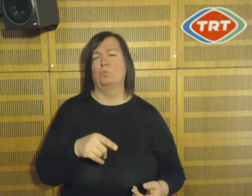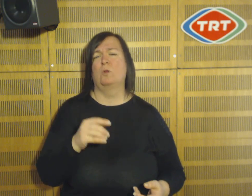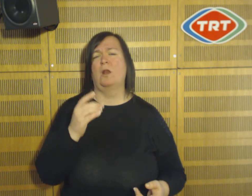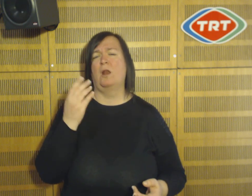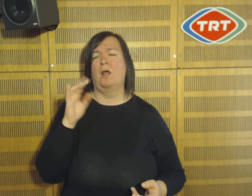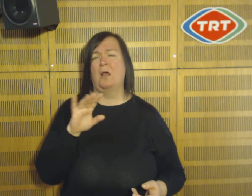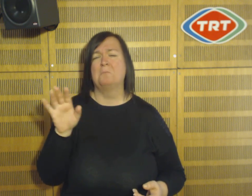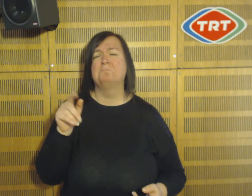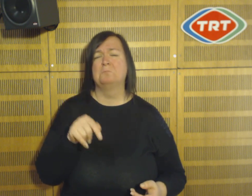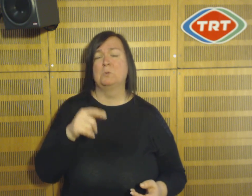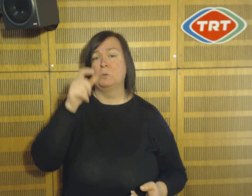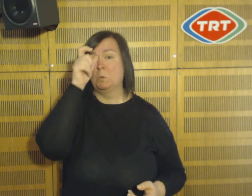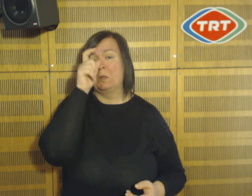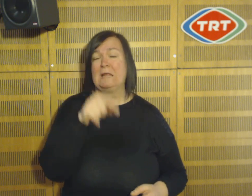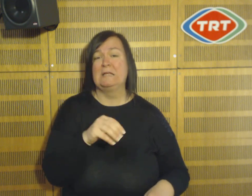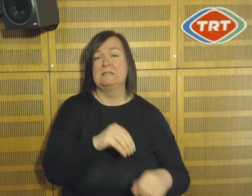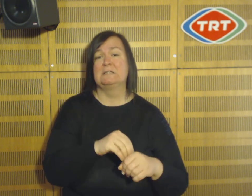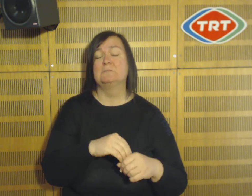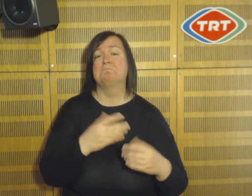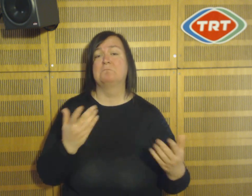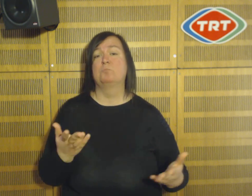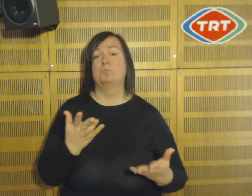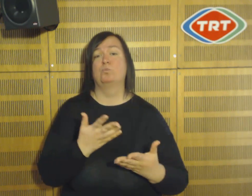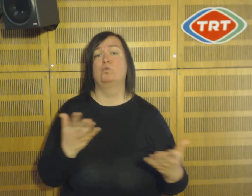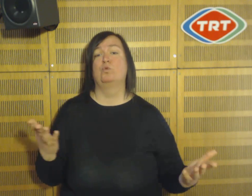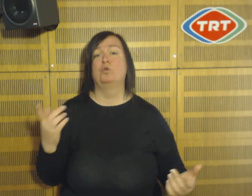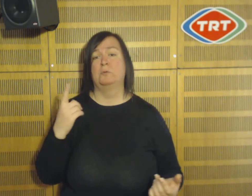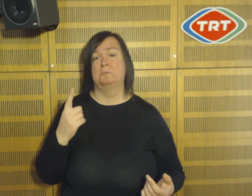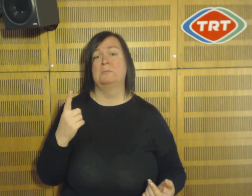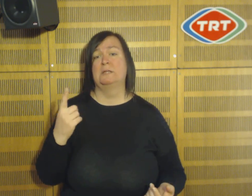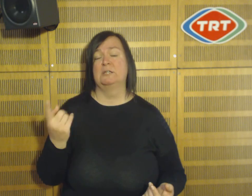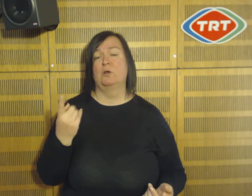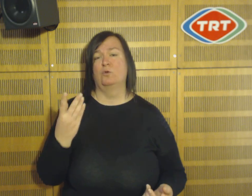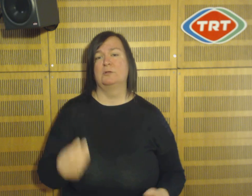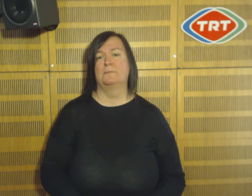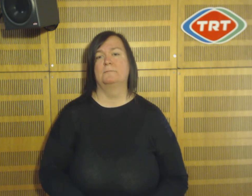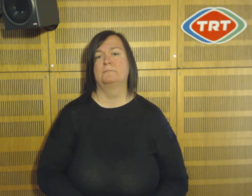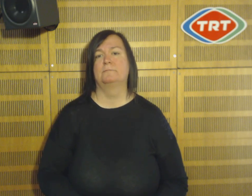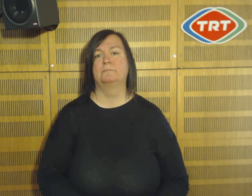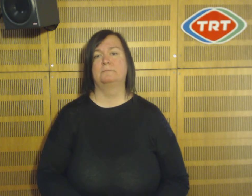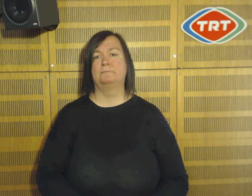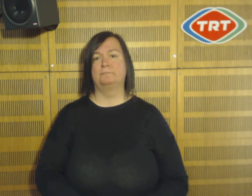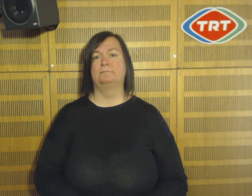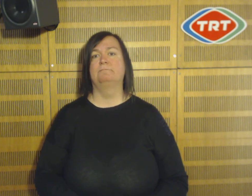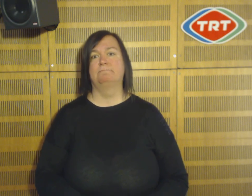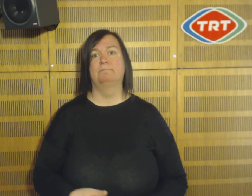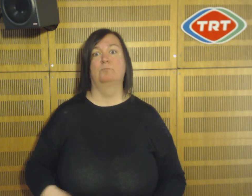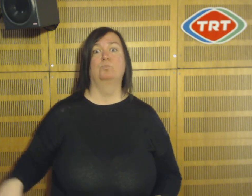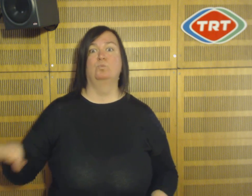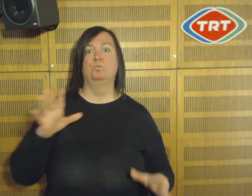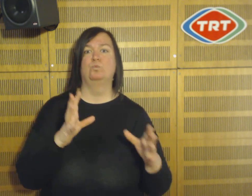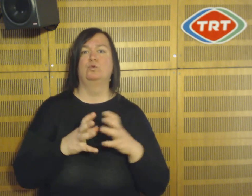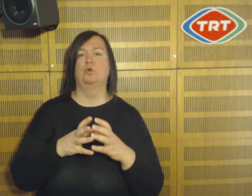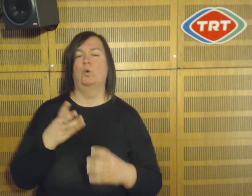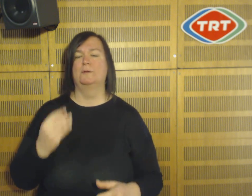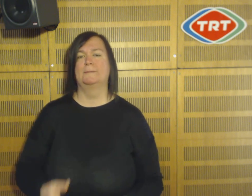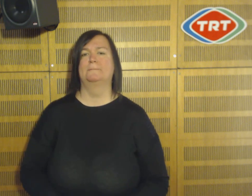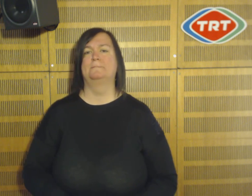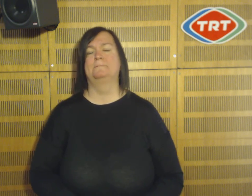bahsedilen bir ülke için hakikaten büyük bir şey olacaktır bü bütünleştiricilik olacaktır Eee